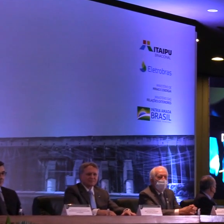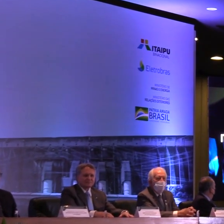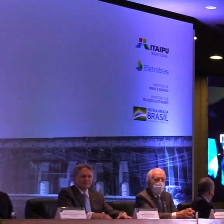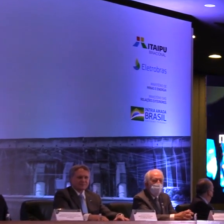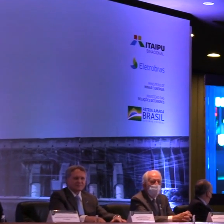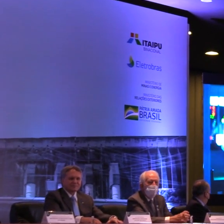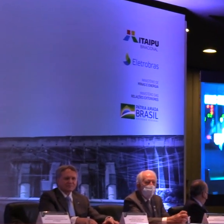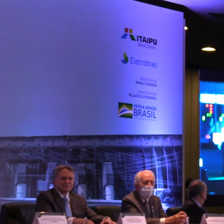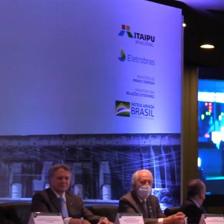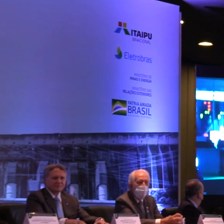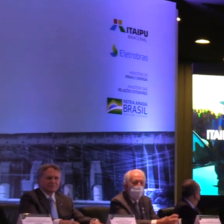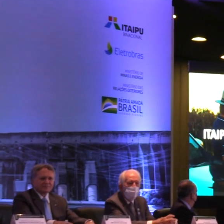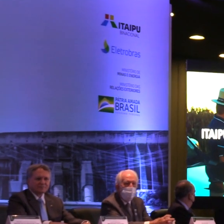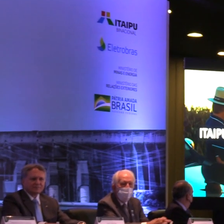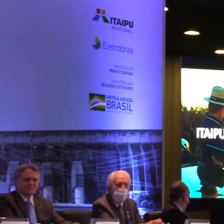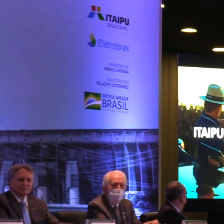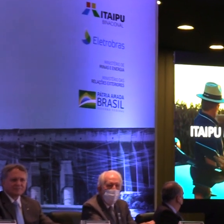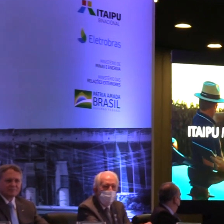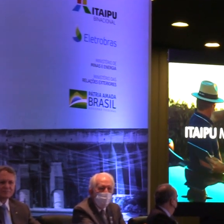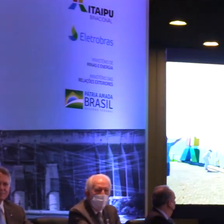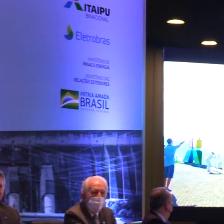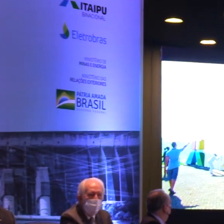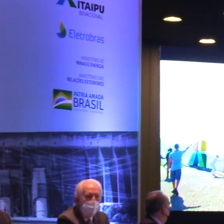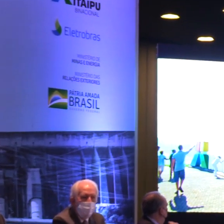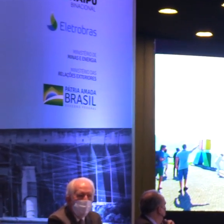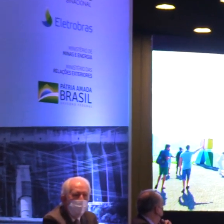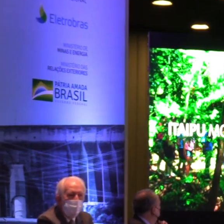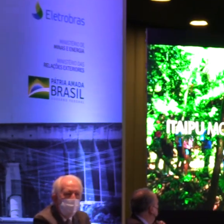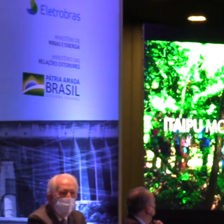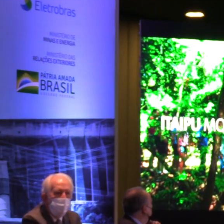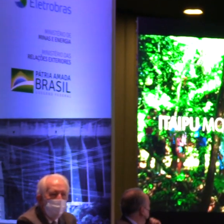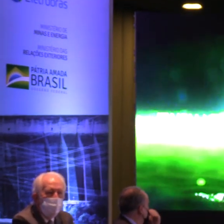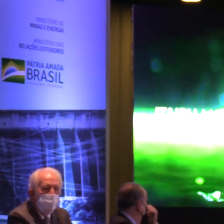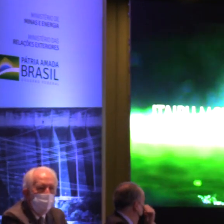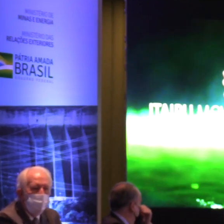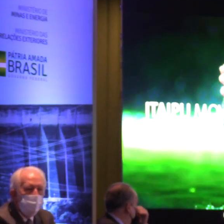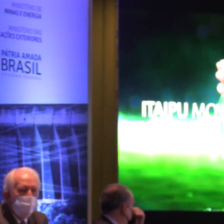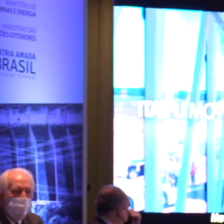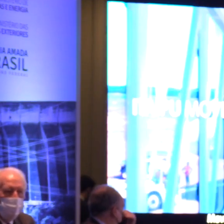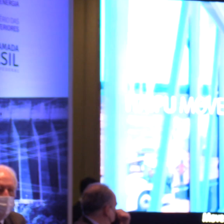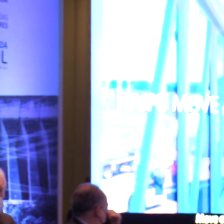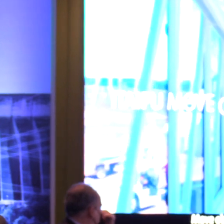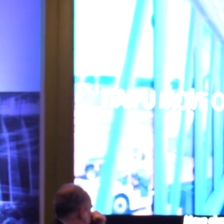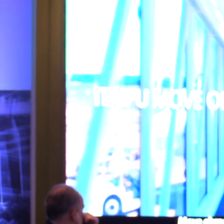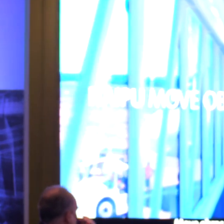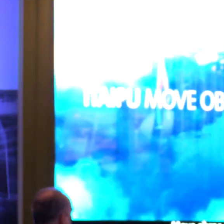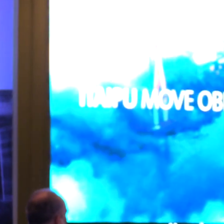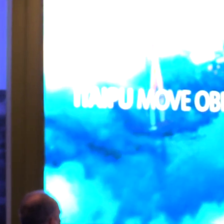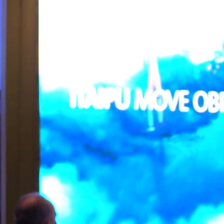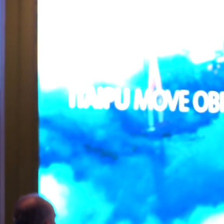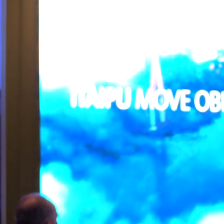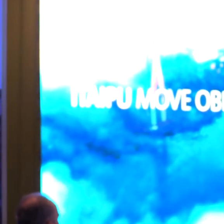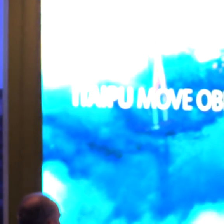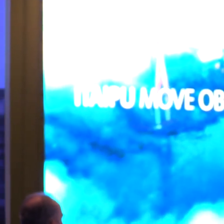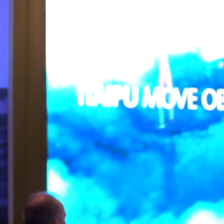move a economia, cria empregos, produz esperança. Move o turismo e a preservação do meio ambiente. Move obras essenciais